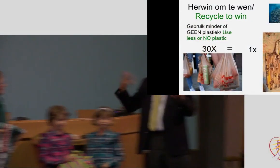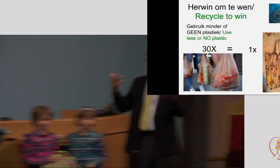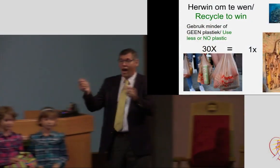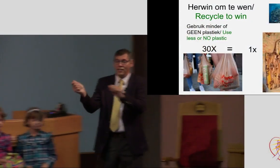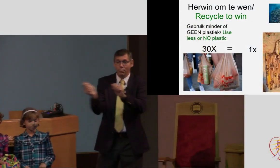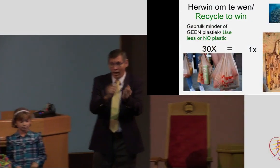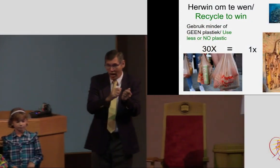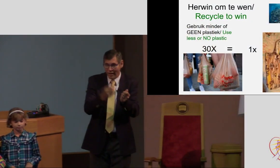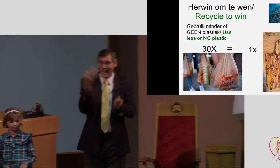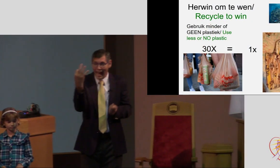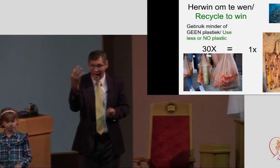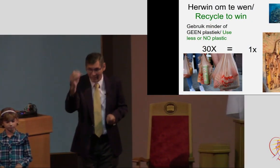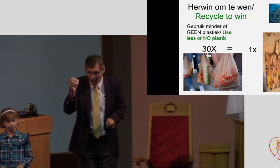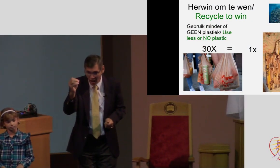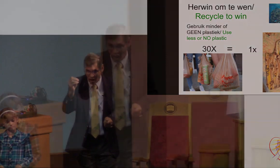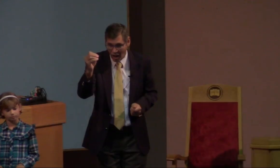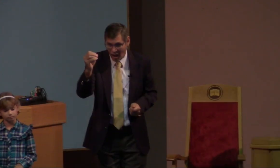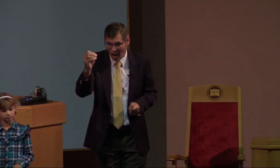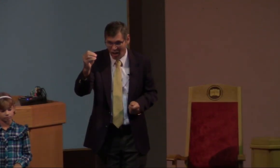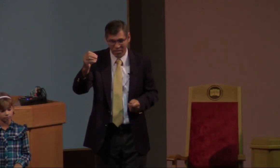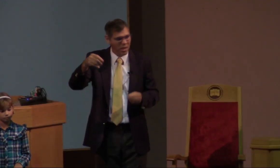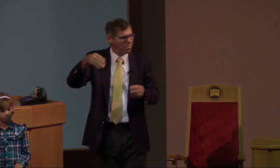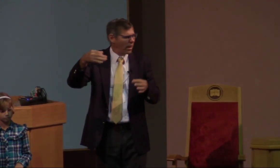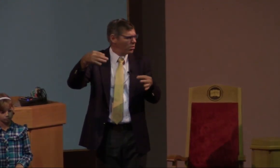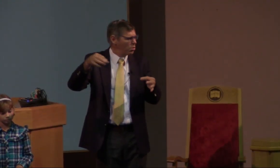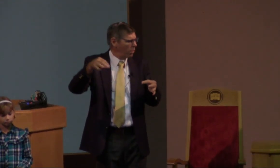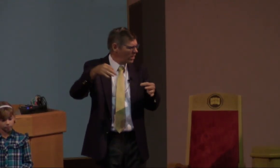as bring 30 van die plastiek